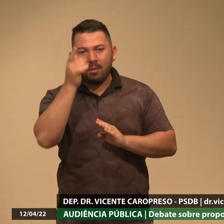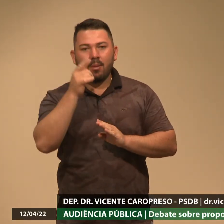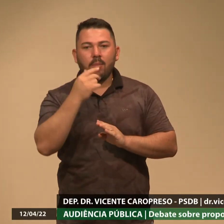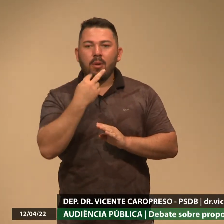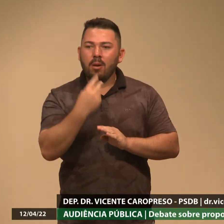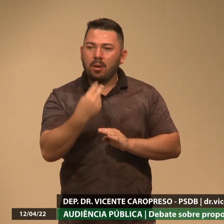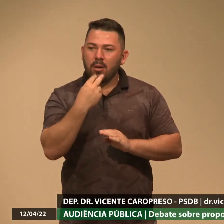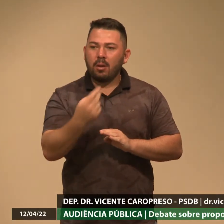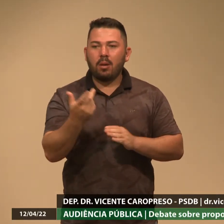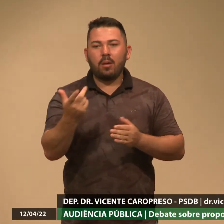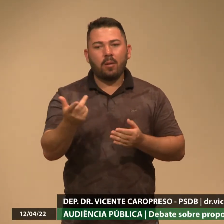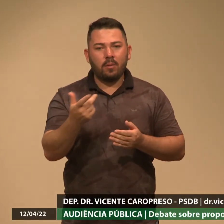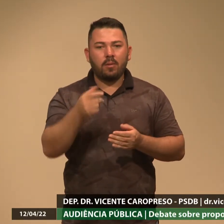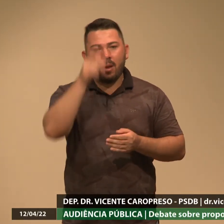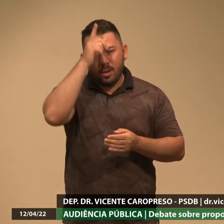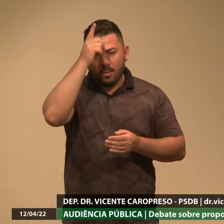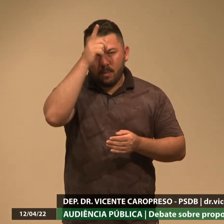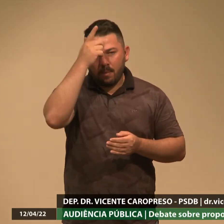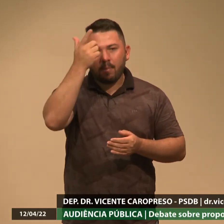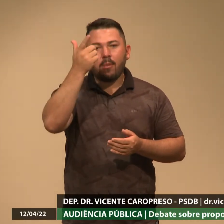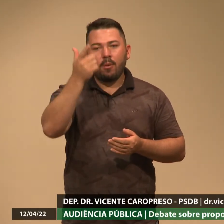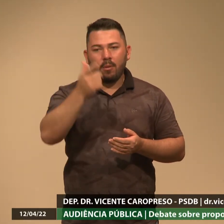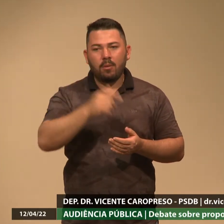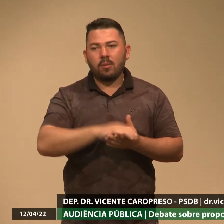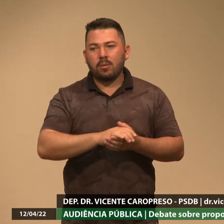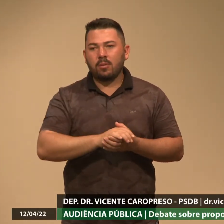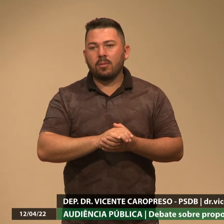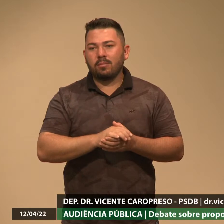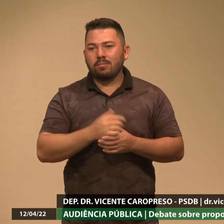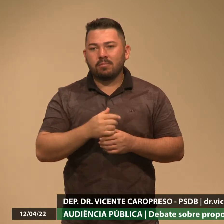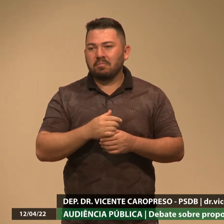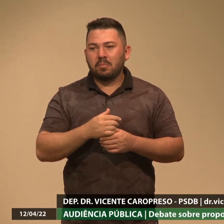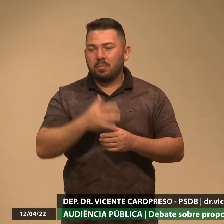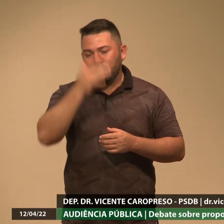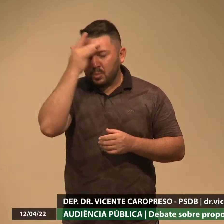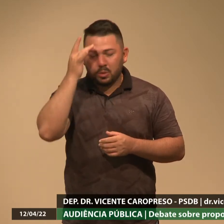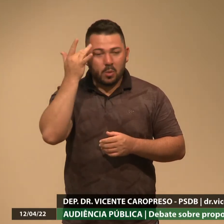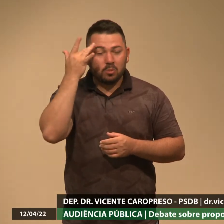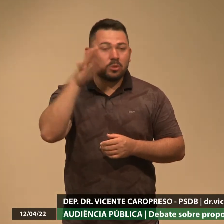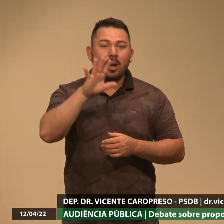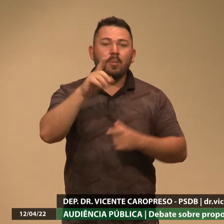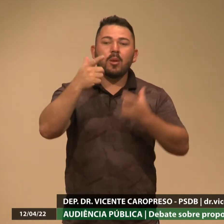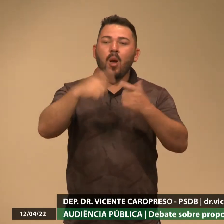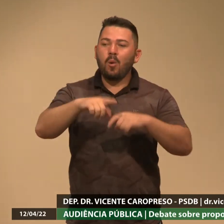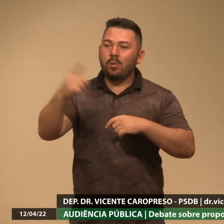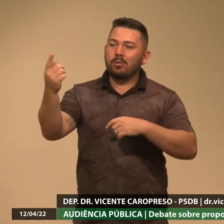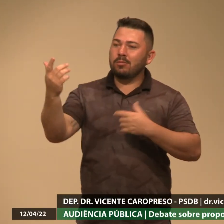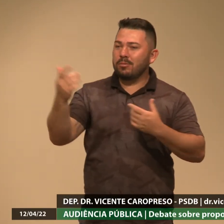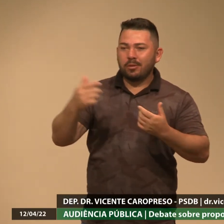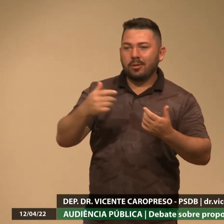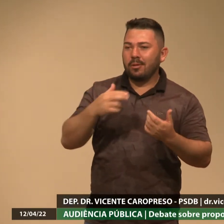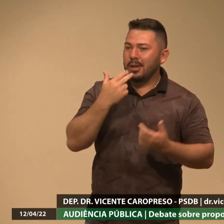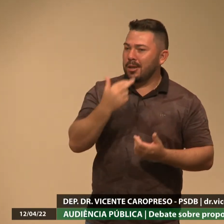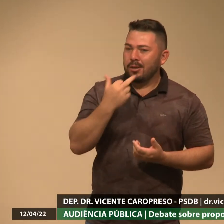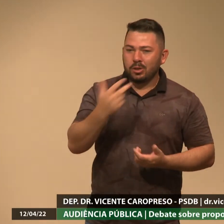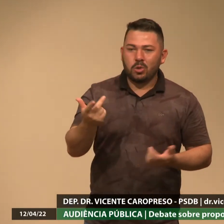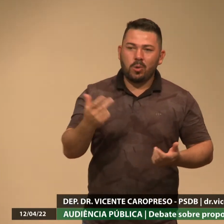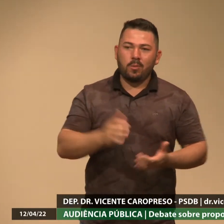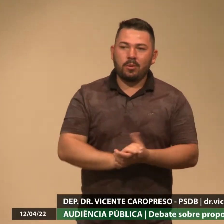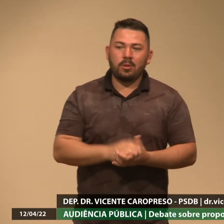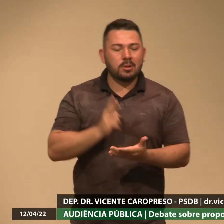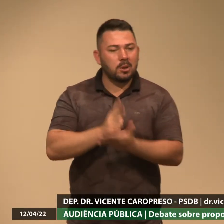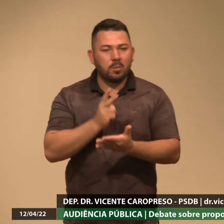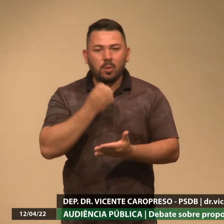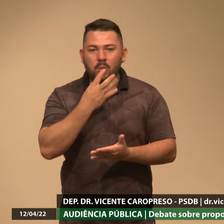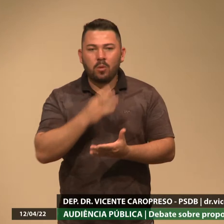falam dialetos alemão praticamente que ninguém sabe mais aonde que veio tá sobrando uma meia dúzia lá e sempre